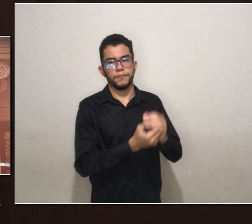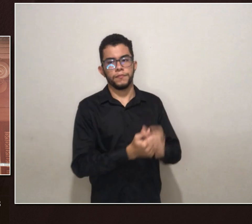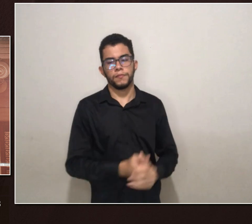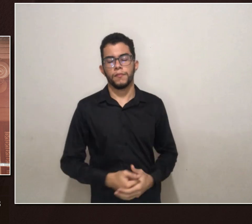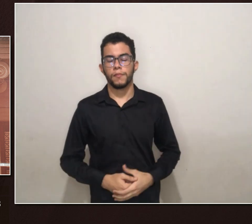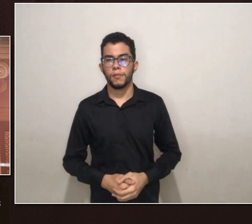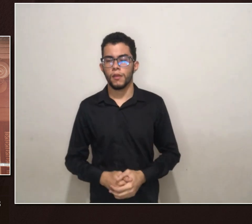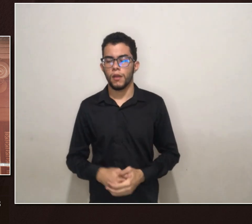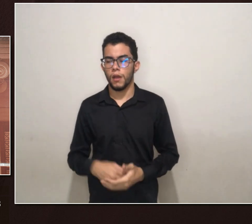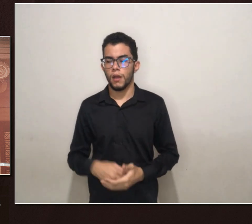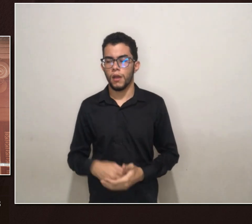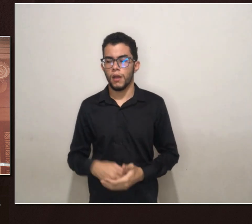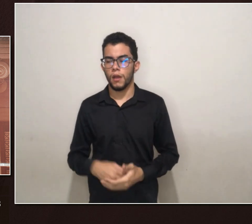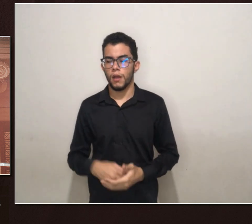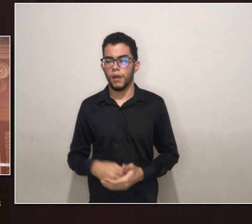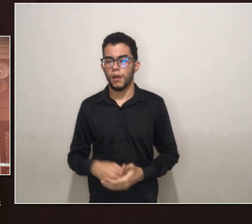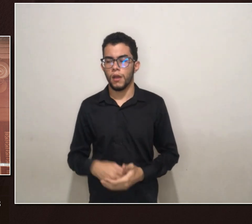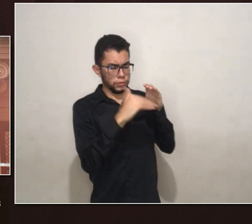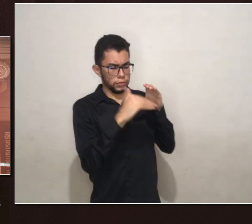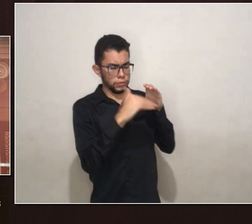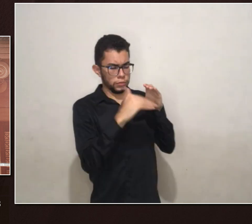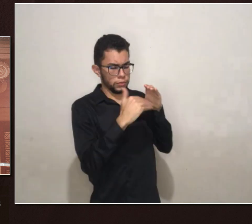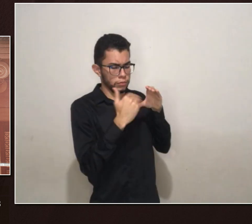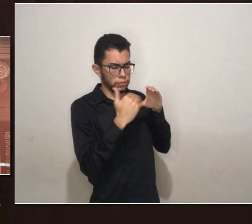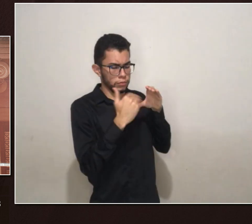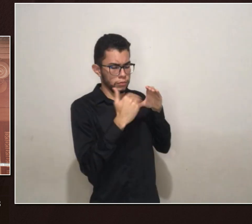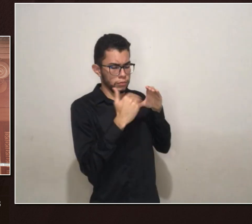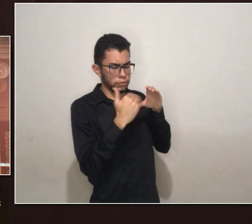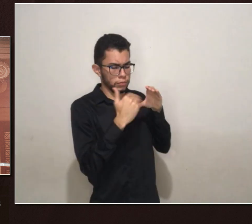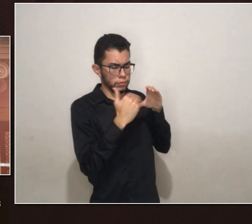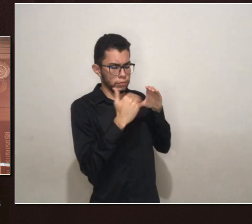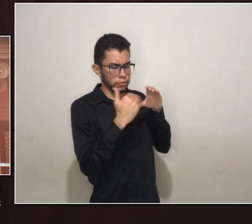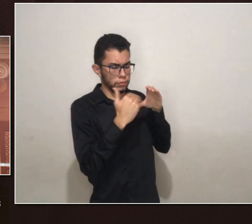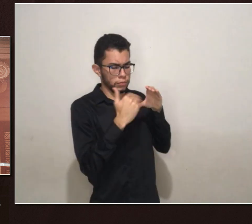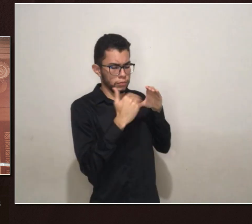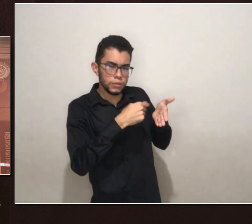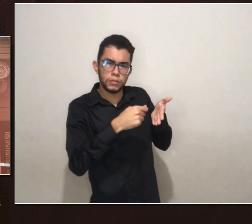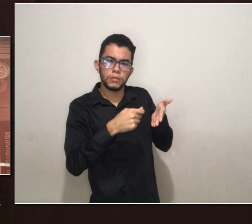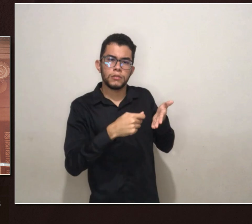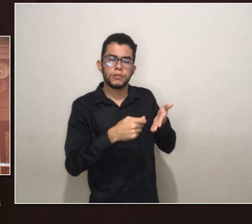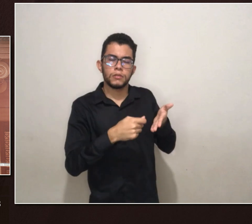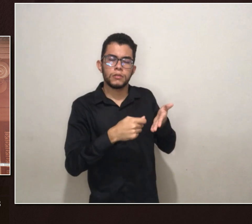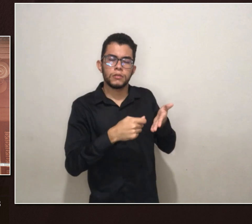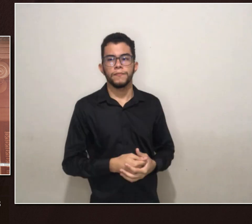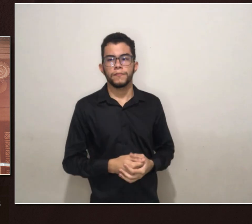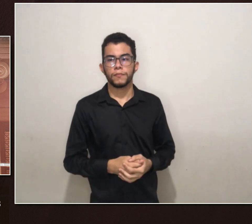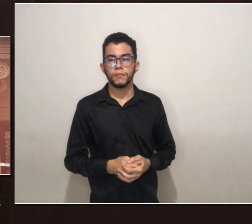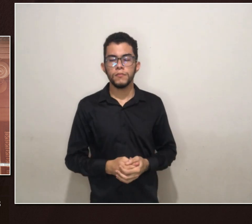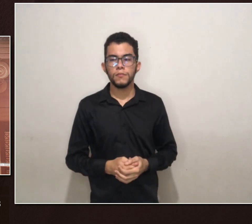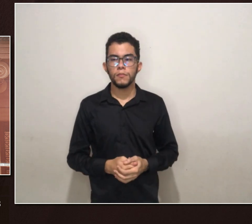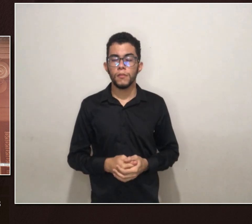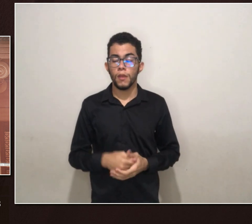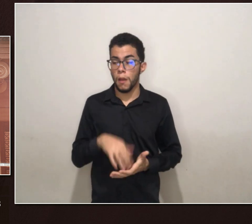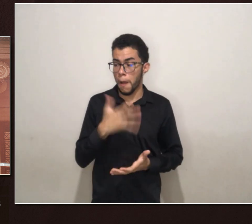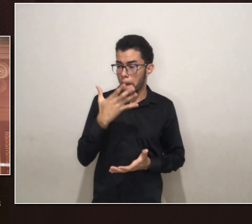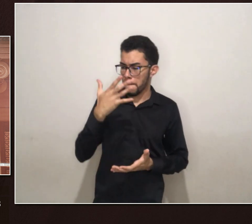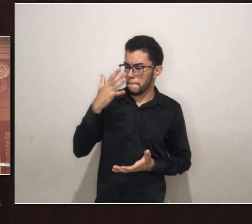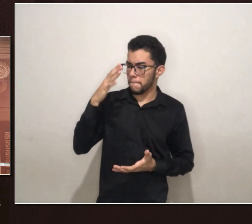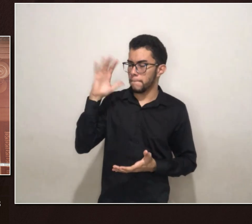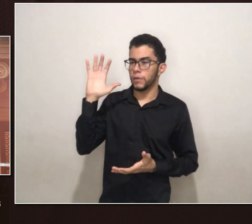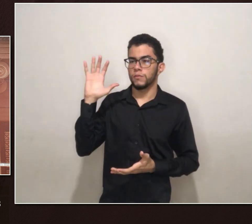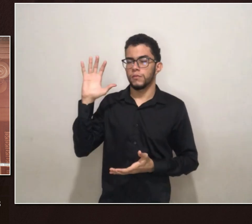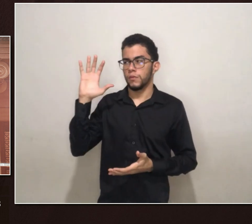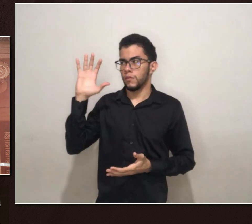coisas diz aquele que conserva na mão direita as sete estrelas e anda no meio dos